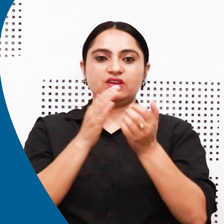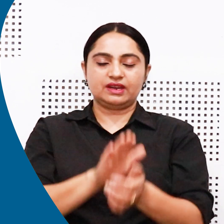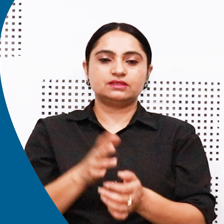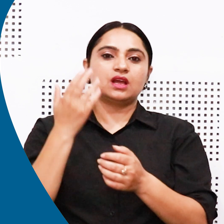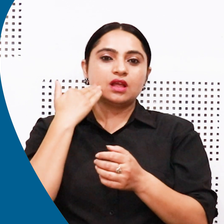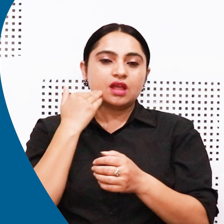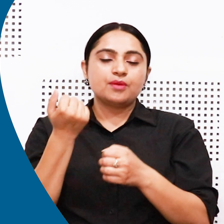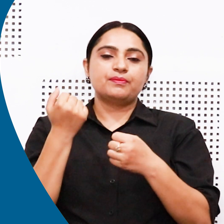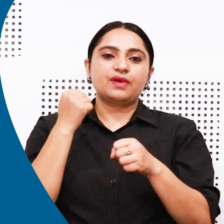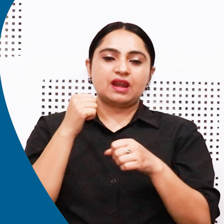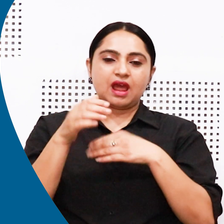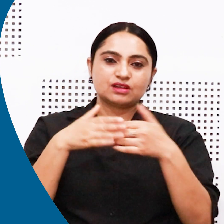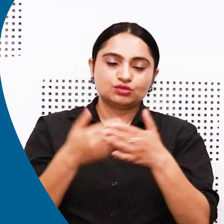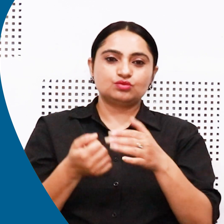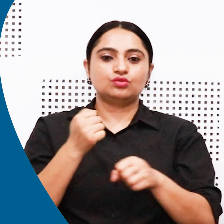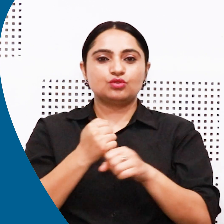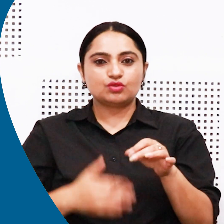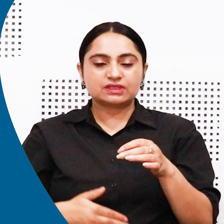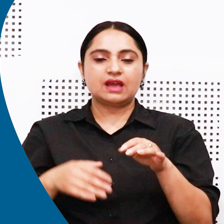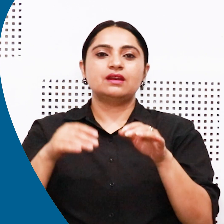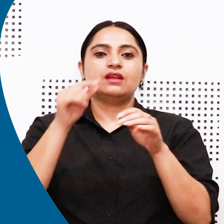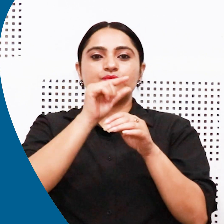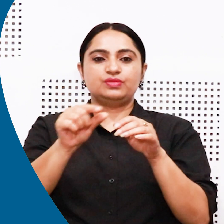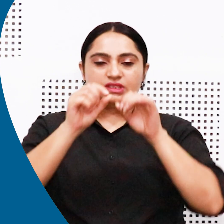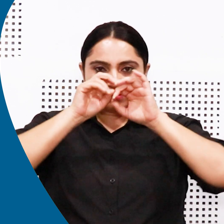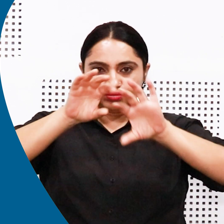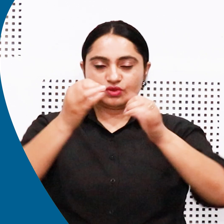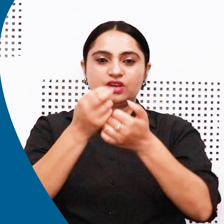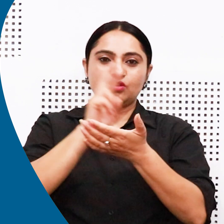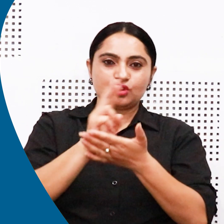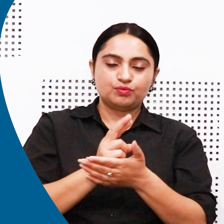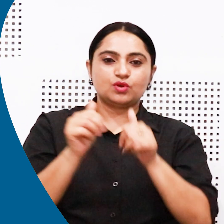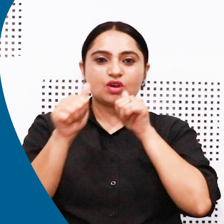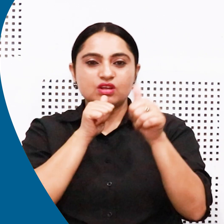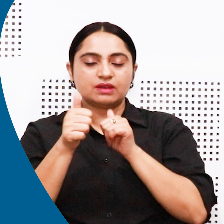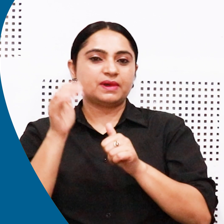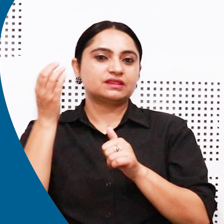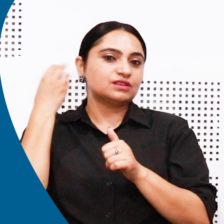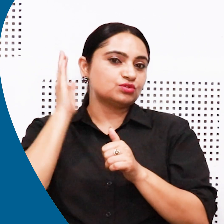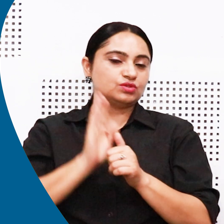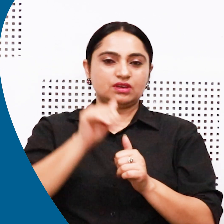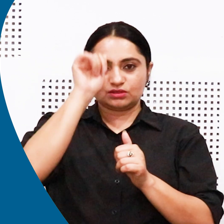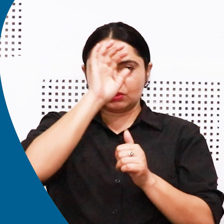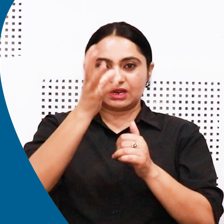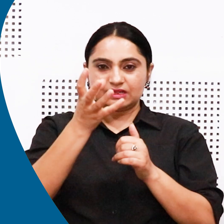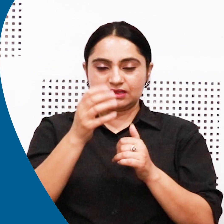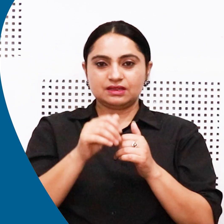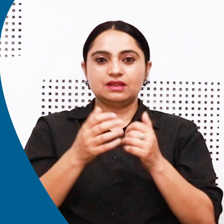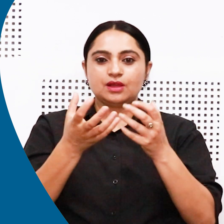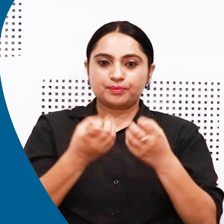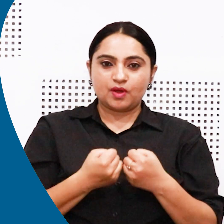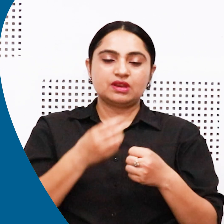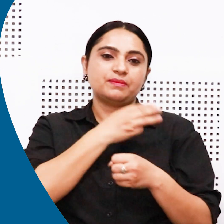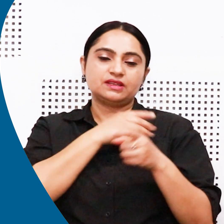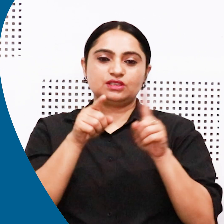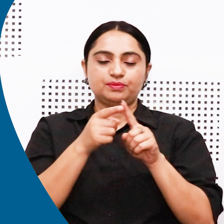महिला स्वरोजगारका बारेमा प्रसारण गरिएका रिपोर्ट, अन्तर्वार्ता लगायतका सामग्री सुनेर सूचना जानकारी लिने सेवाग्राही पनि